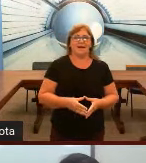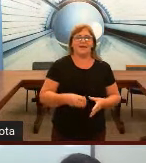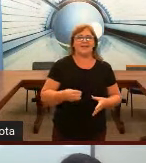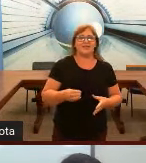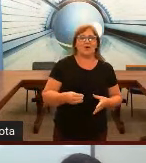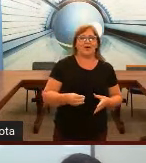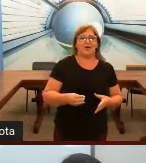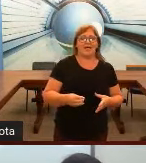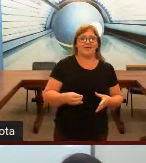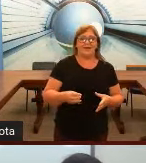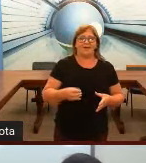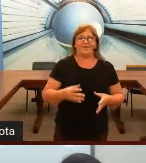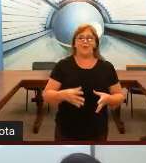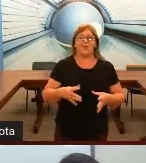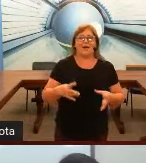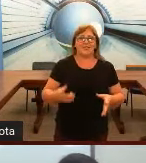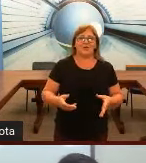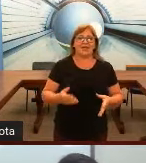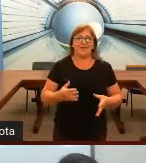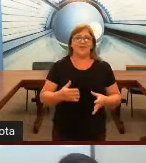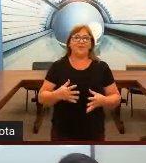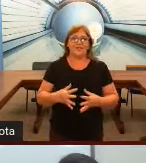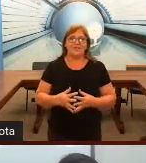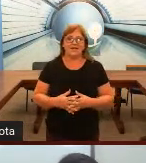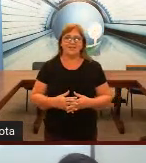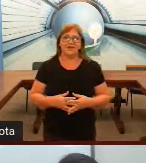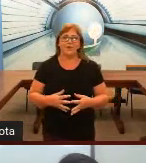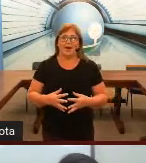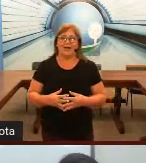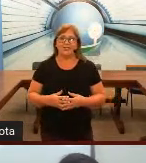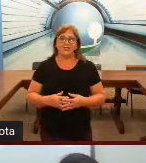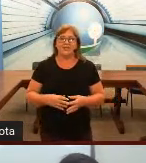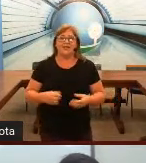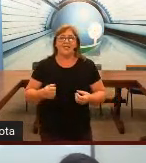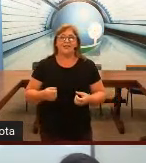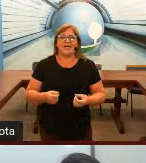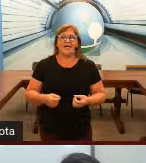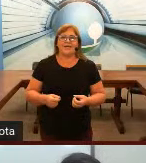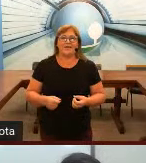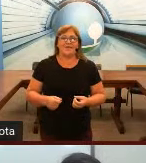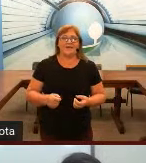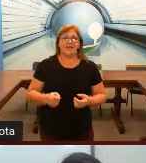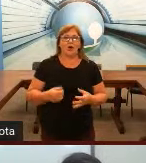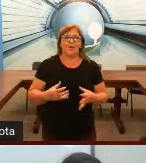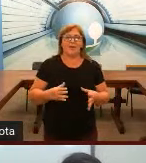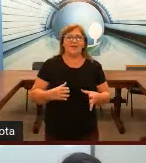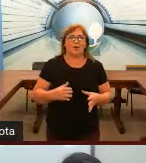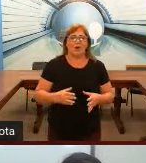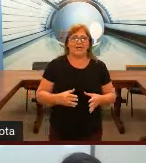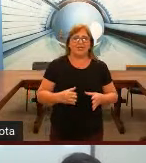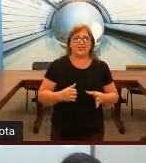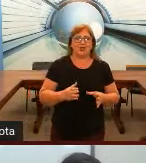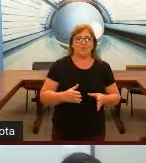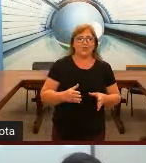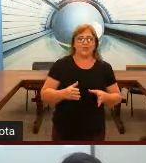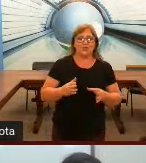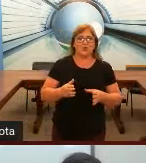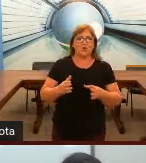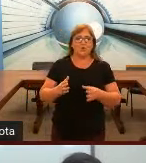Essa escola, ela veio para o Brasil através de um francês, Eduardo, e ele criou a primeira escola, que tinha o nome de surdo